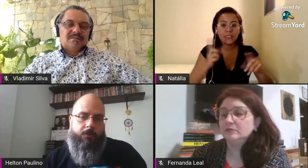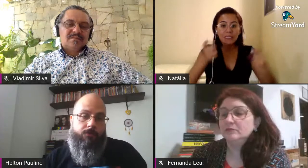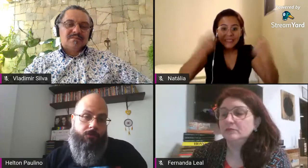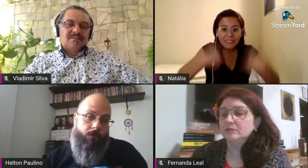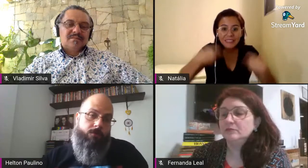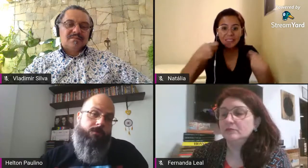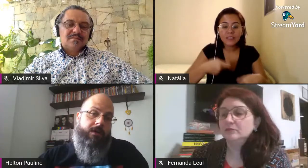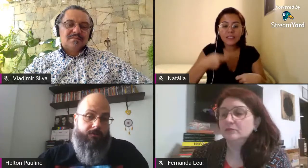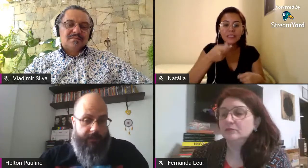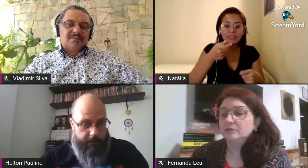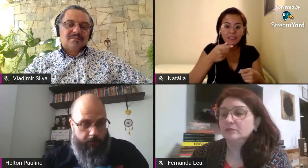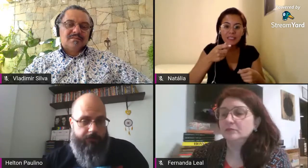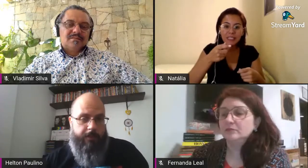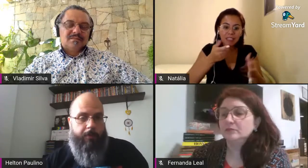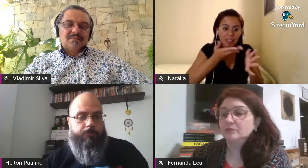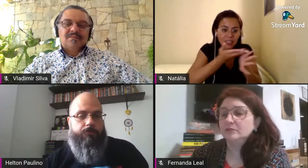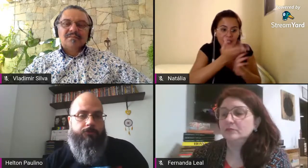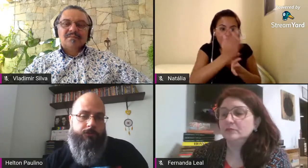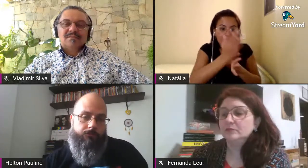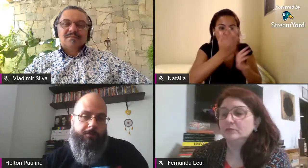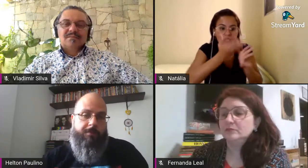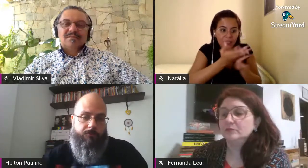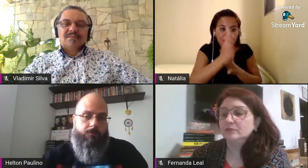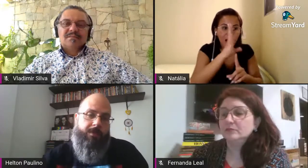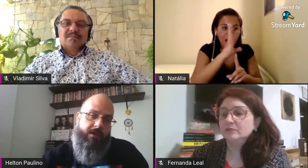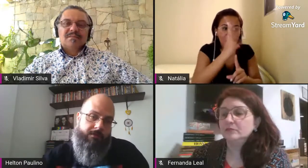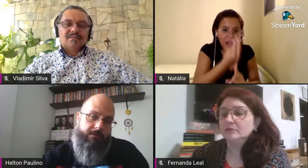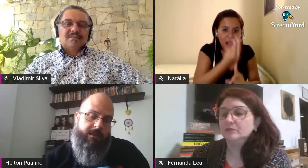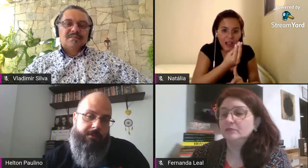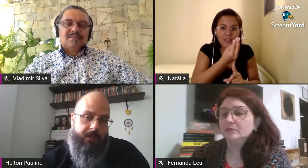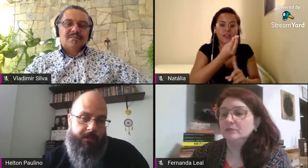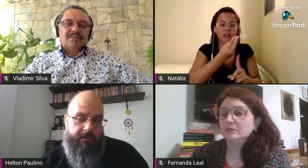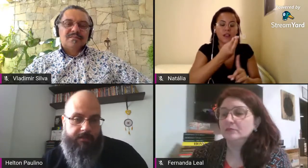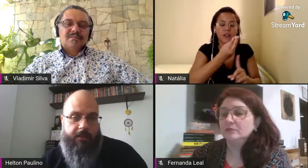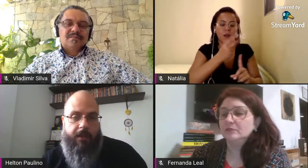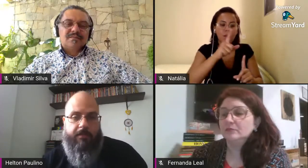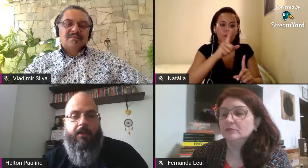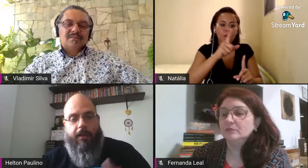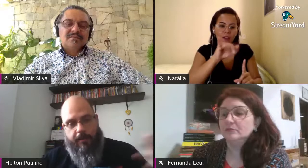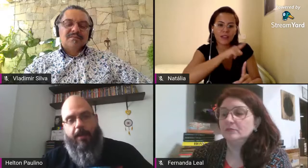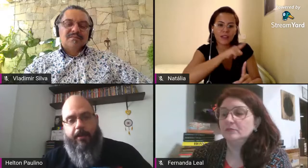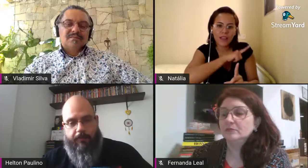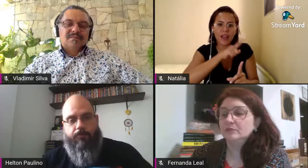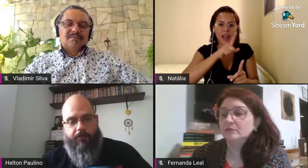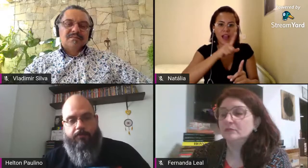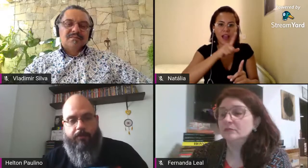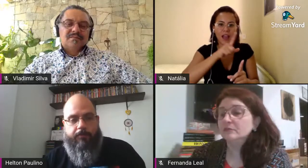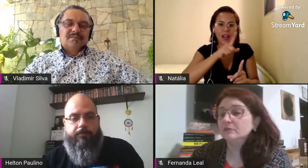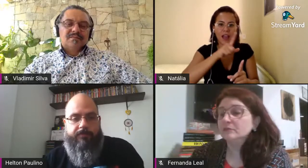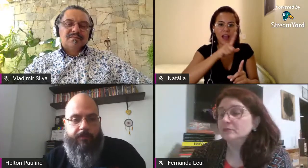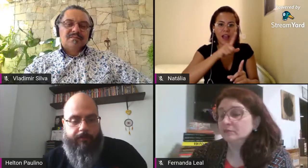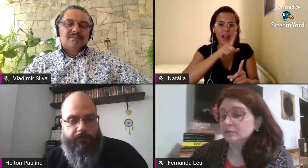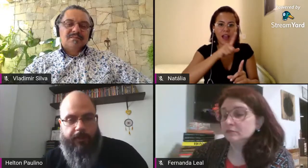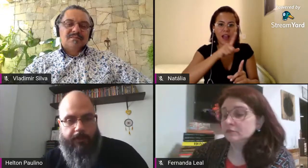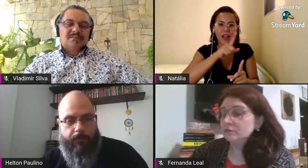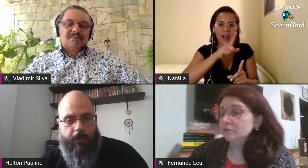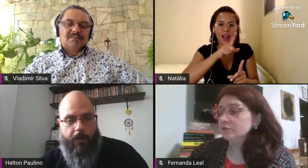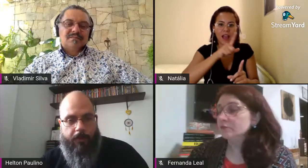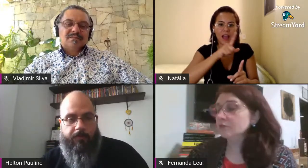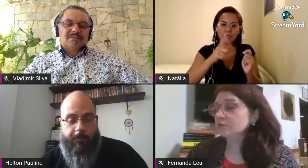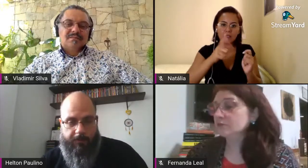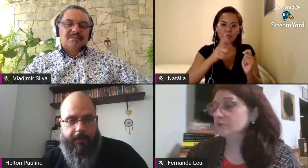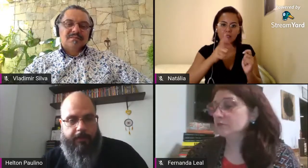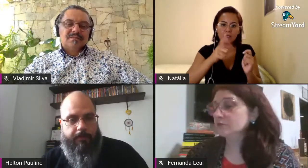adaptado, uma nova tecnologia pode surgir justamente para suprir uma determinada necessidade, e aí as coisas vão